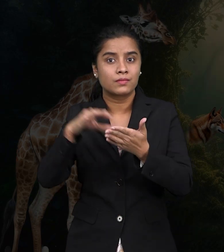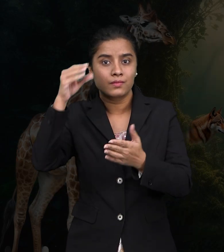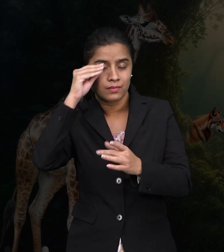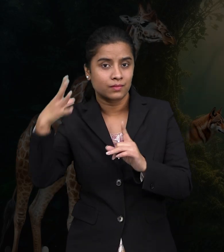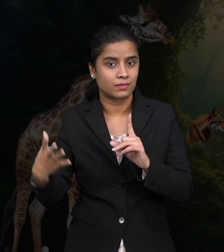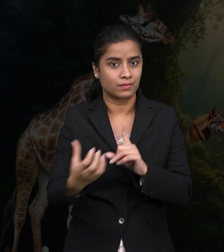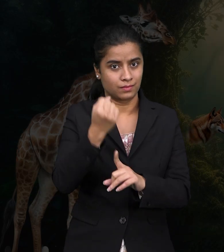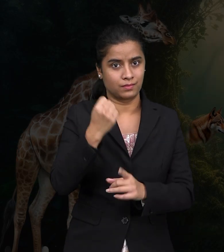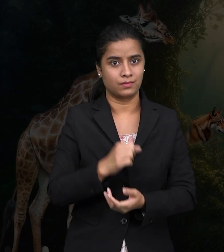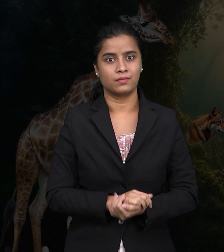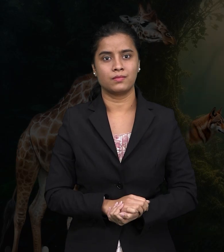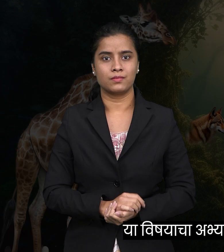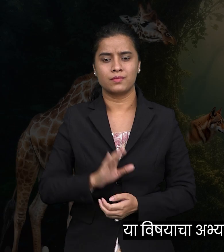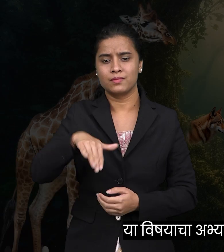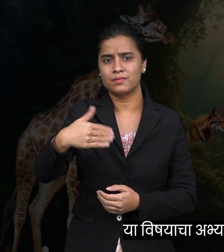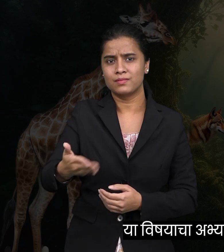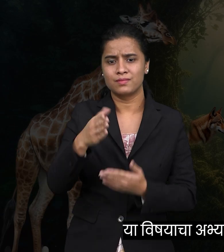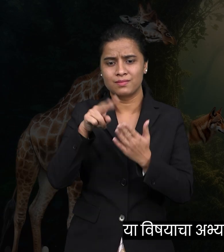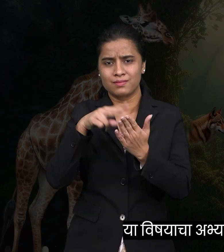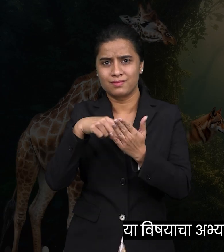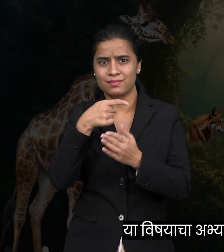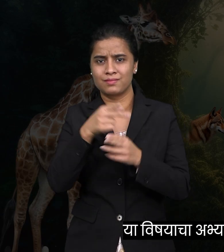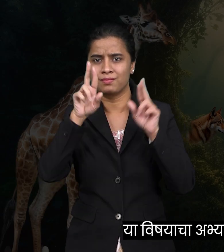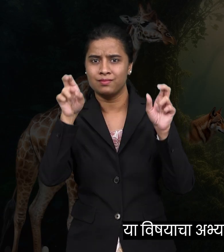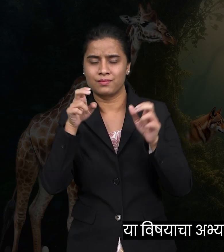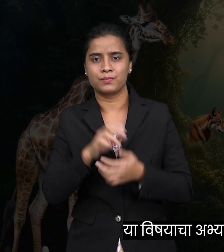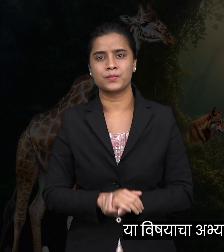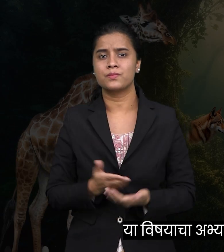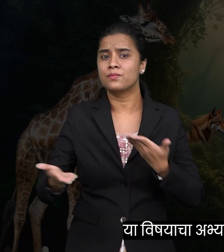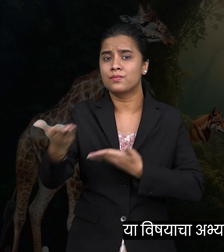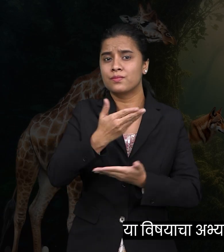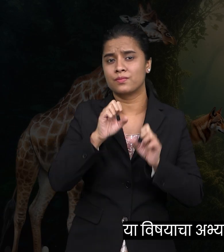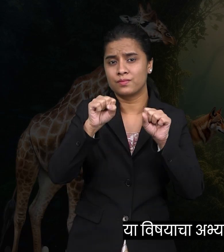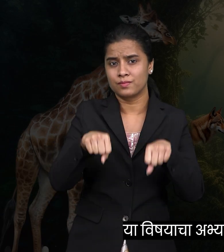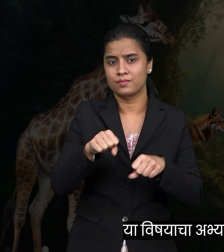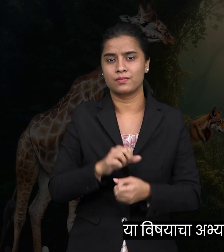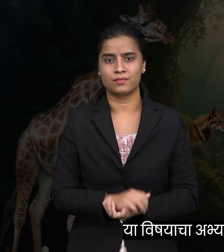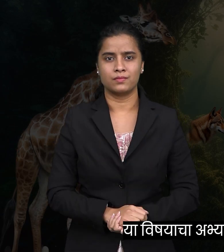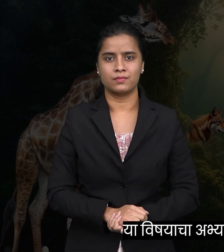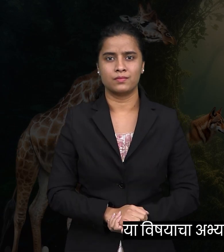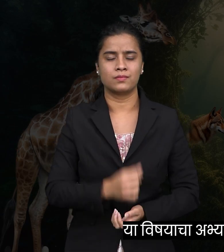अध्ययन निष्पत्ती या विषयाचा अभ्यास केल्यानंतर तुम्ही हे करू शकाल.